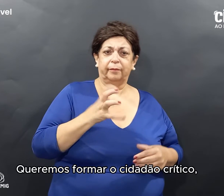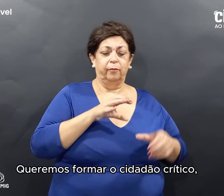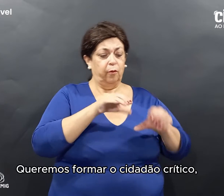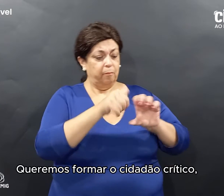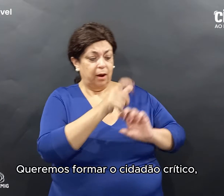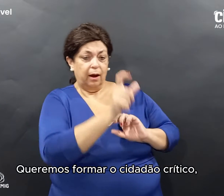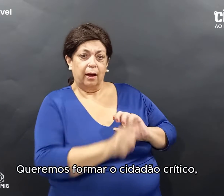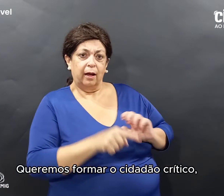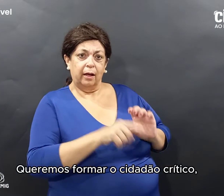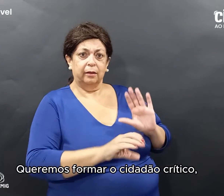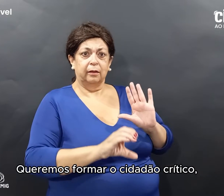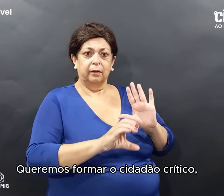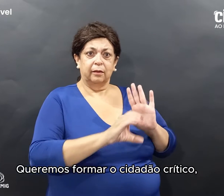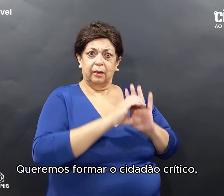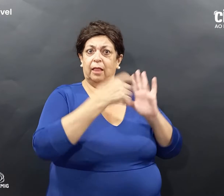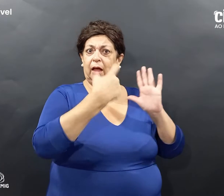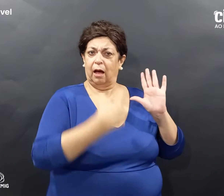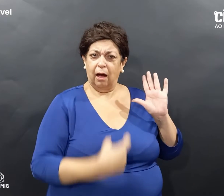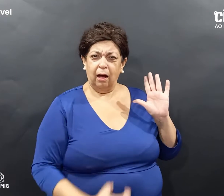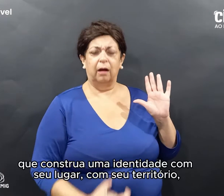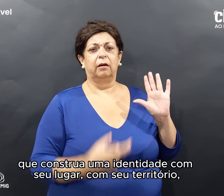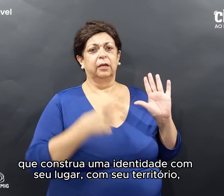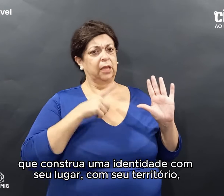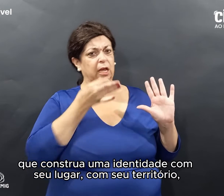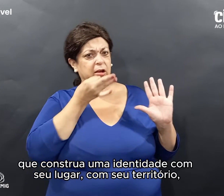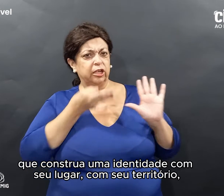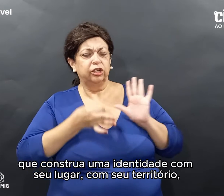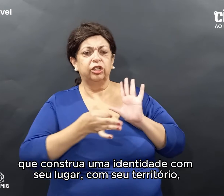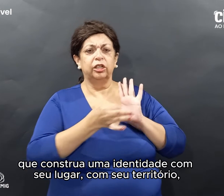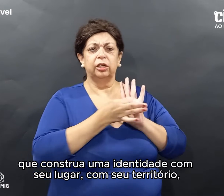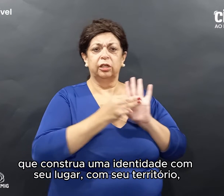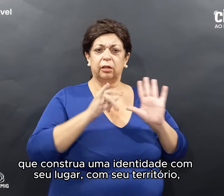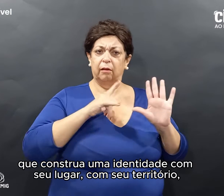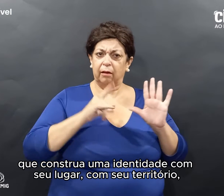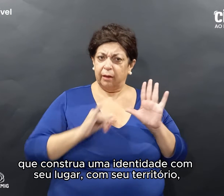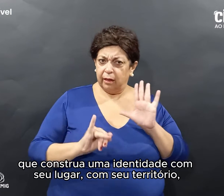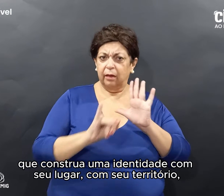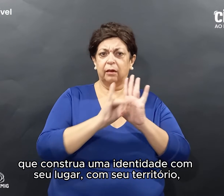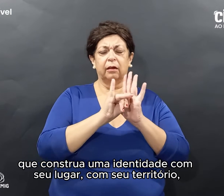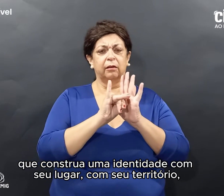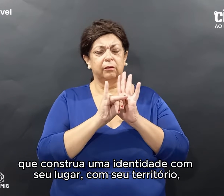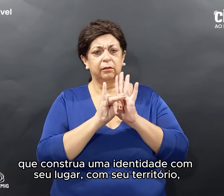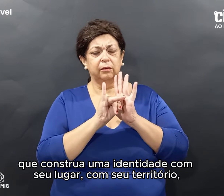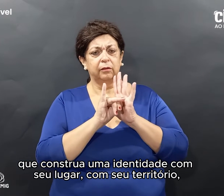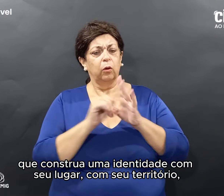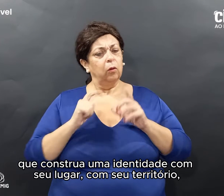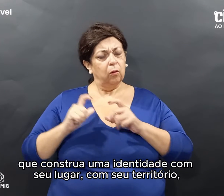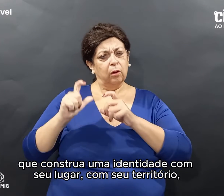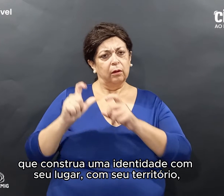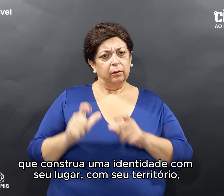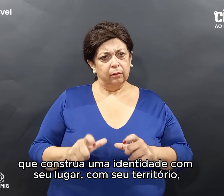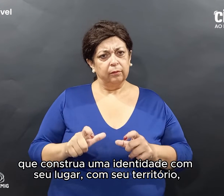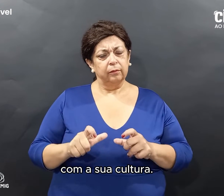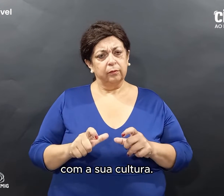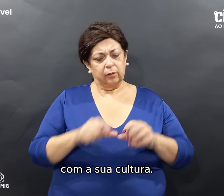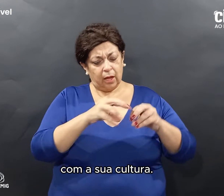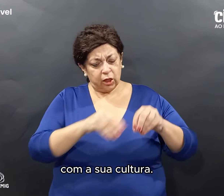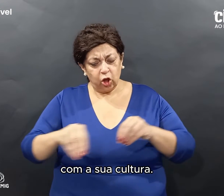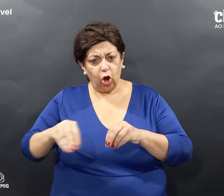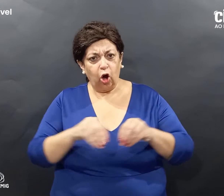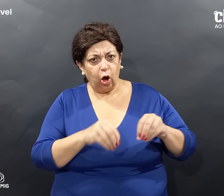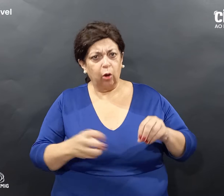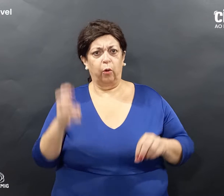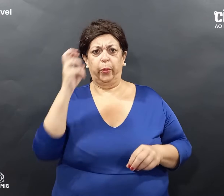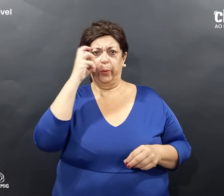formar o cidadão crítico, que construa uma identidade com o seu lugar, com o seu território, com a sua